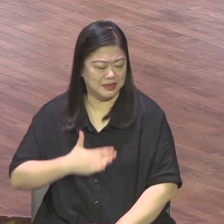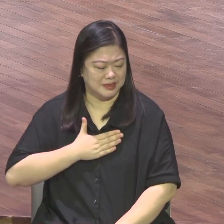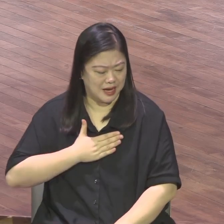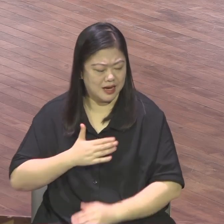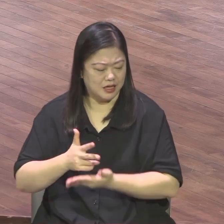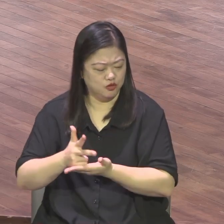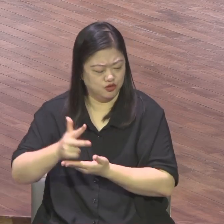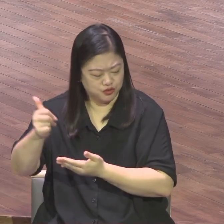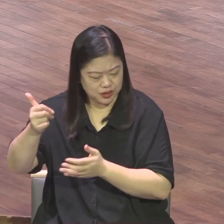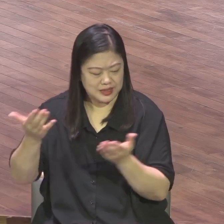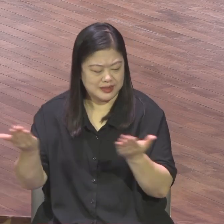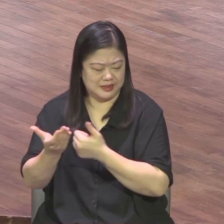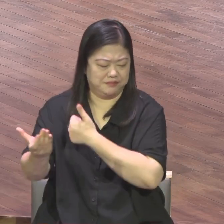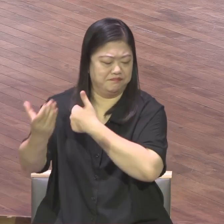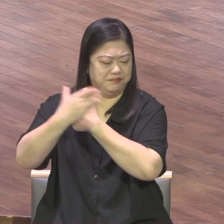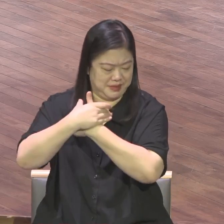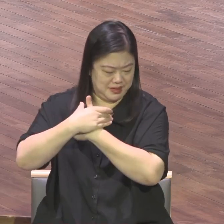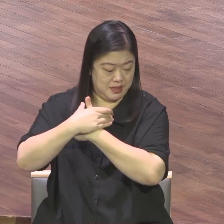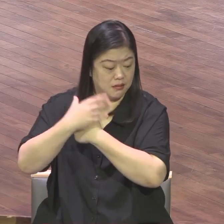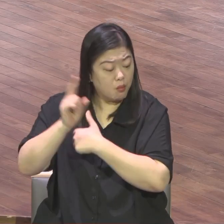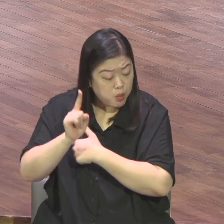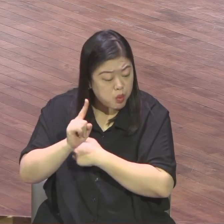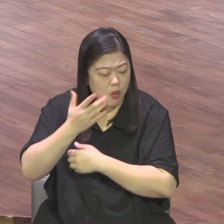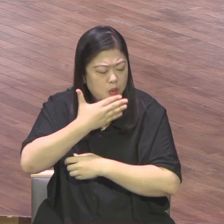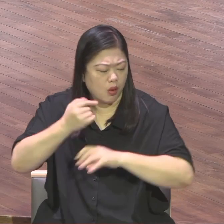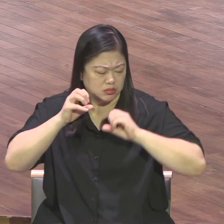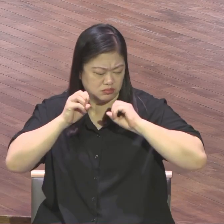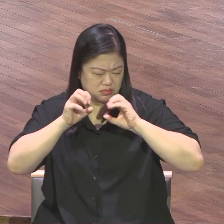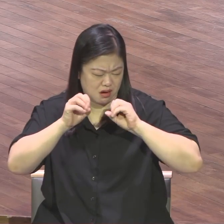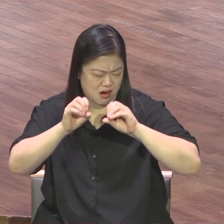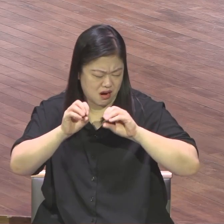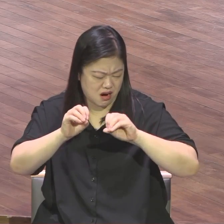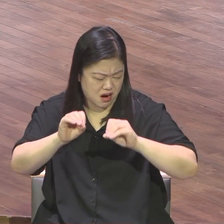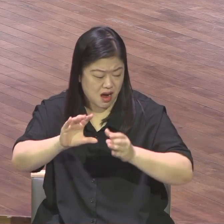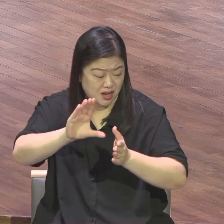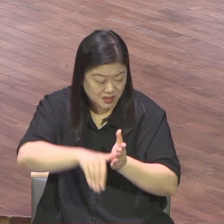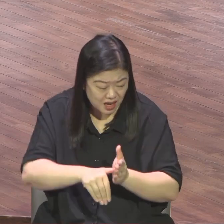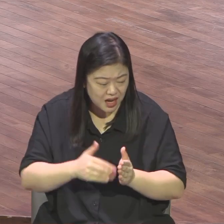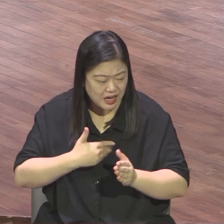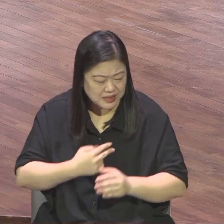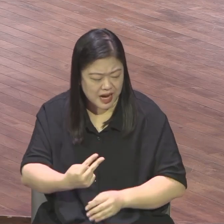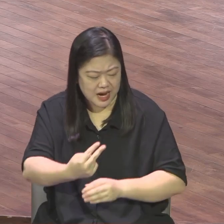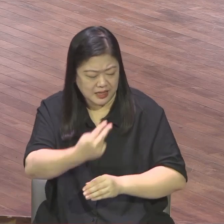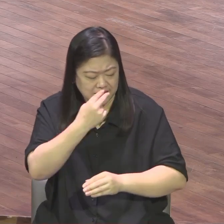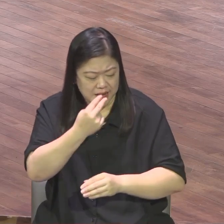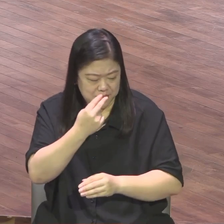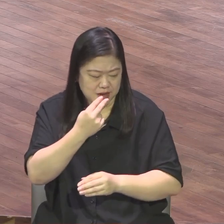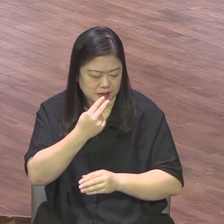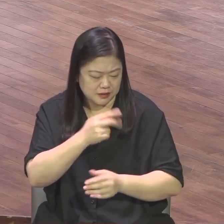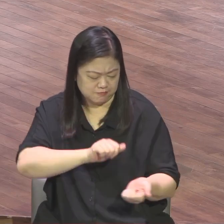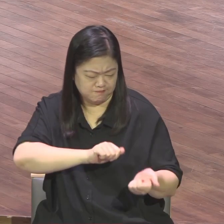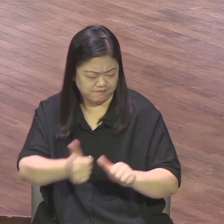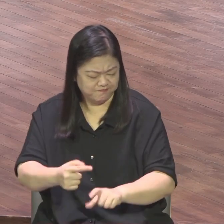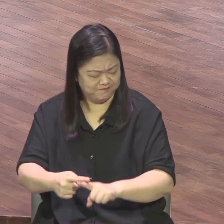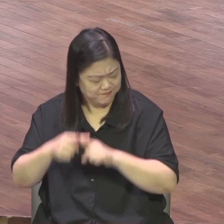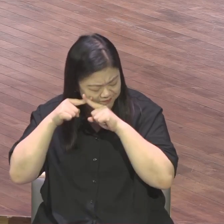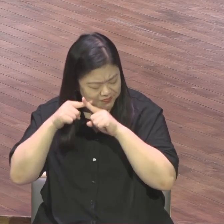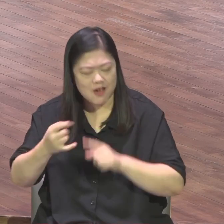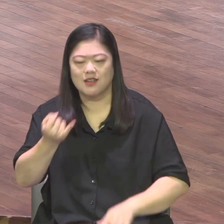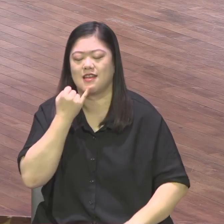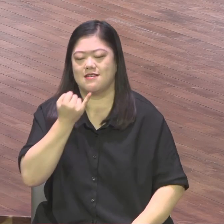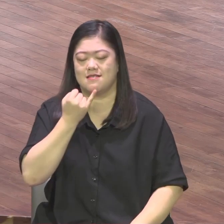사명, 곧 하나님의 은혜의 복음을 증언하는 일을 마치라 하면은 나의 생명조차 조금도 귀한 것으로 여기지